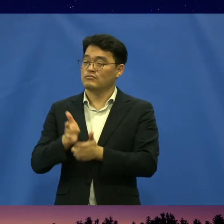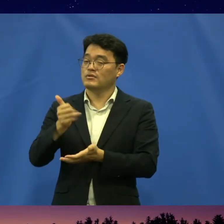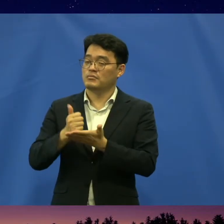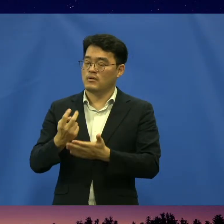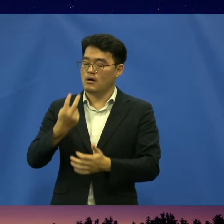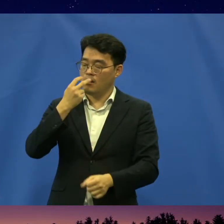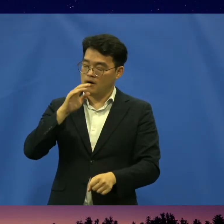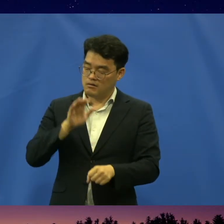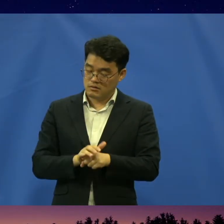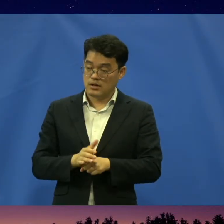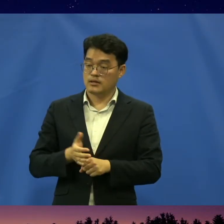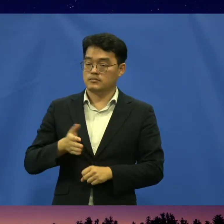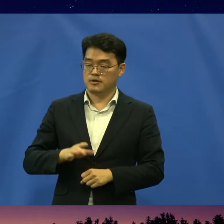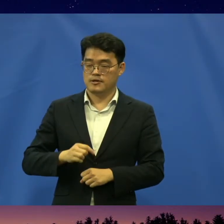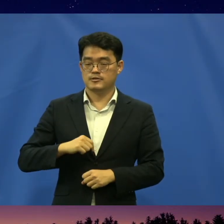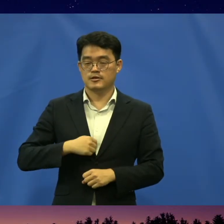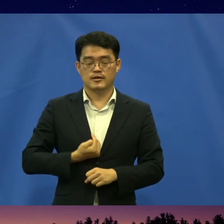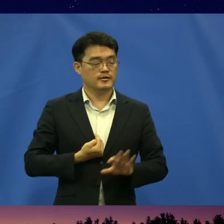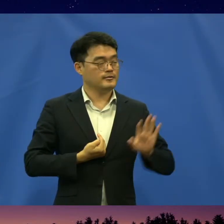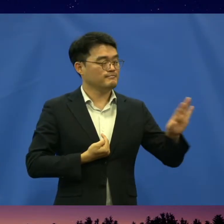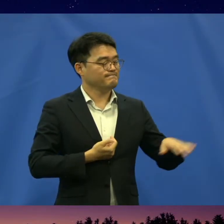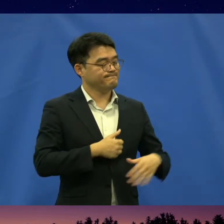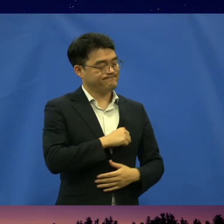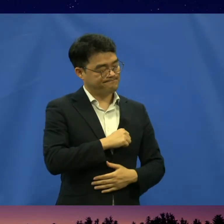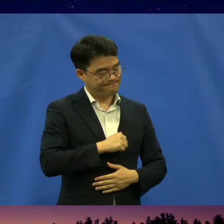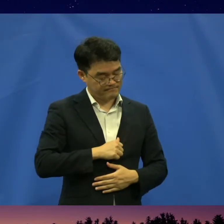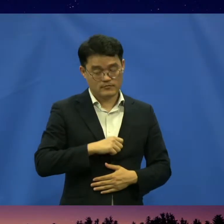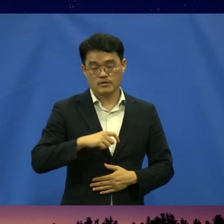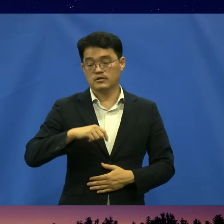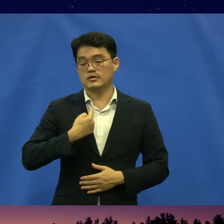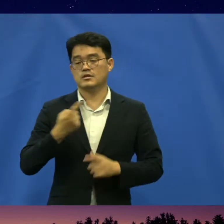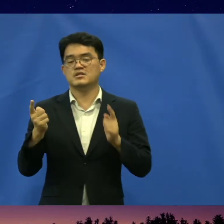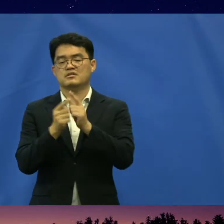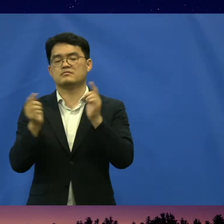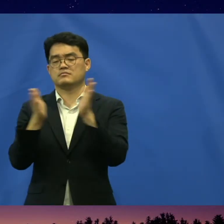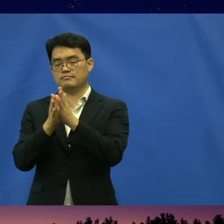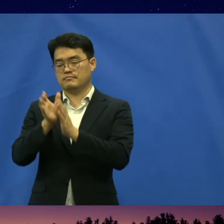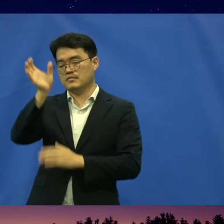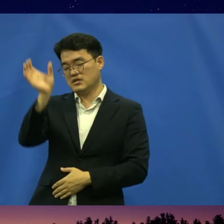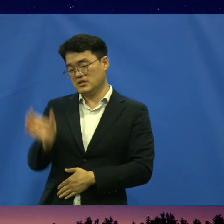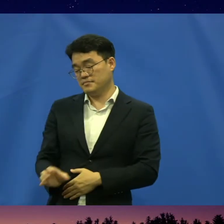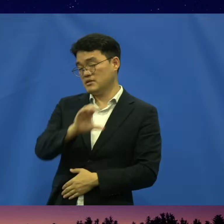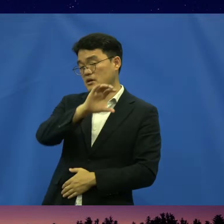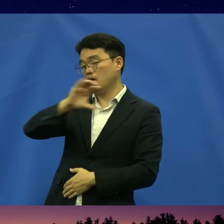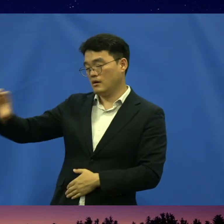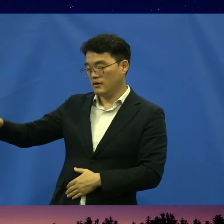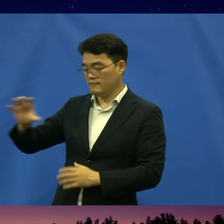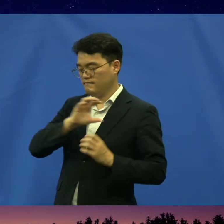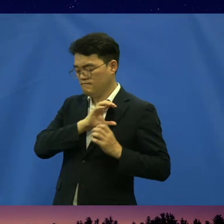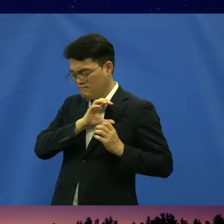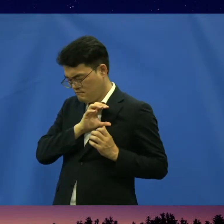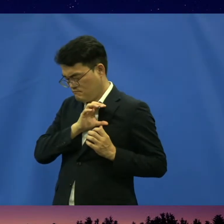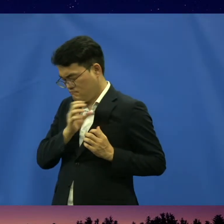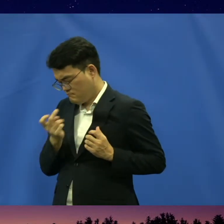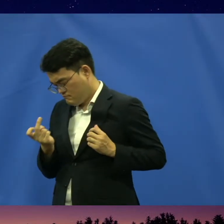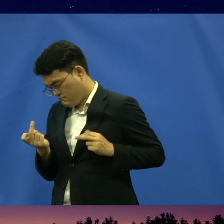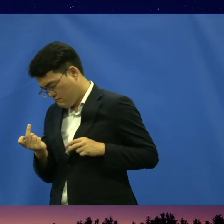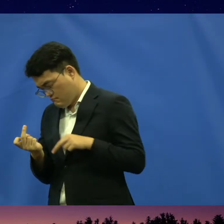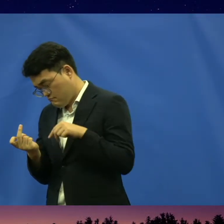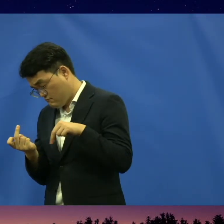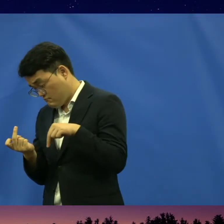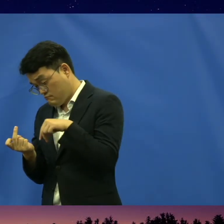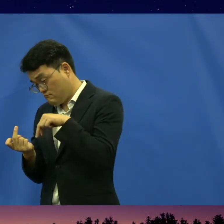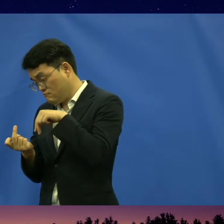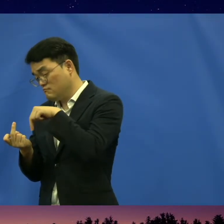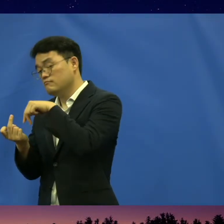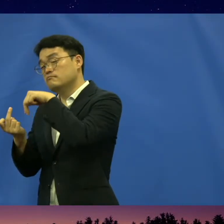주님은 오직 하나, 당신이 십자가를 우리를 위해 지시는 것. 당신은 대적하는 자들과 싸우러 오지 않았습니다. 주님은